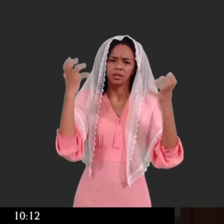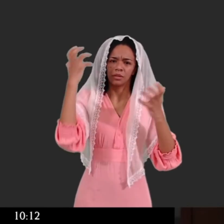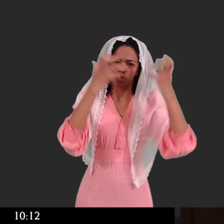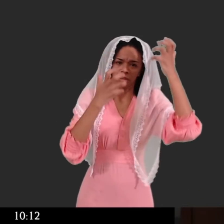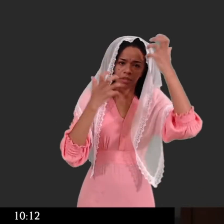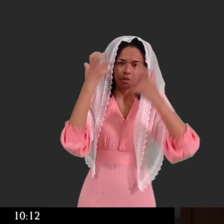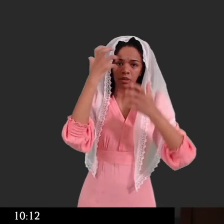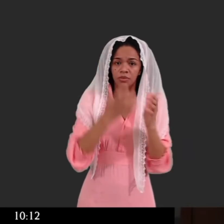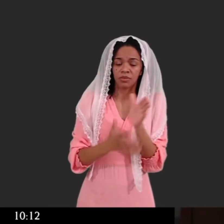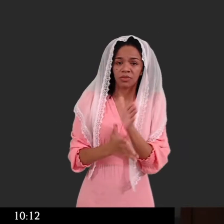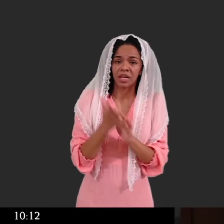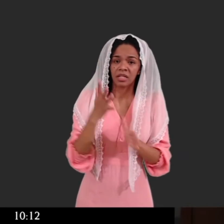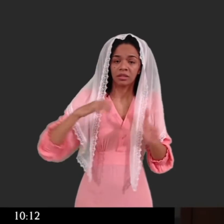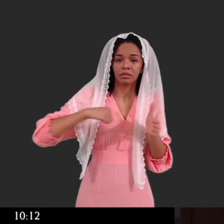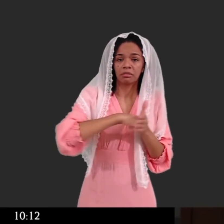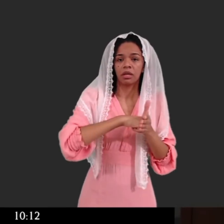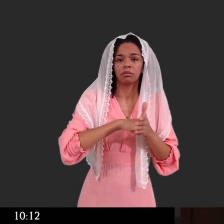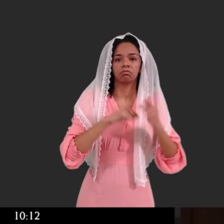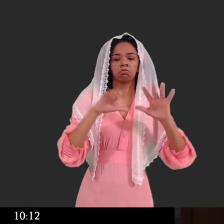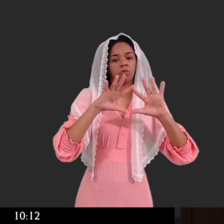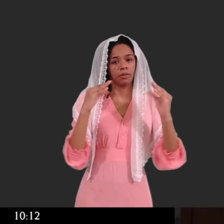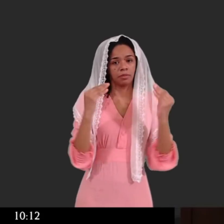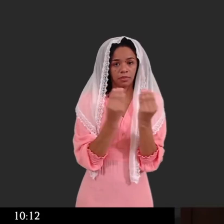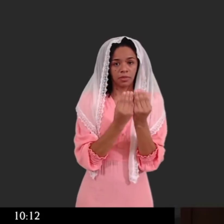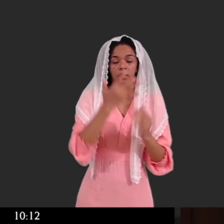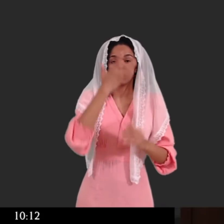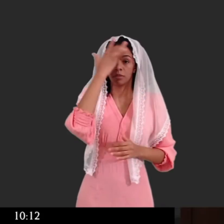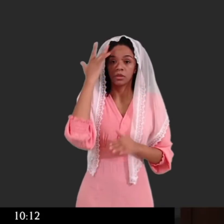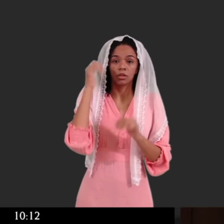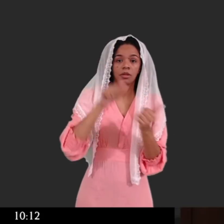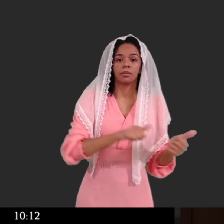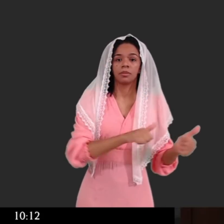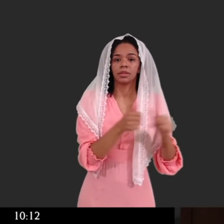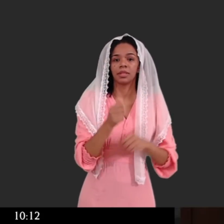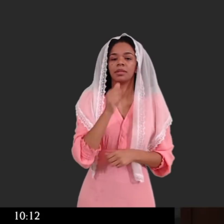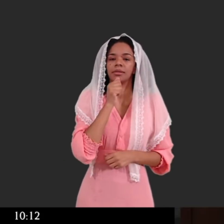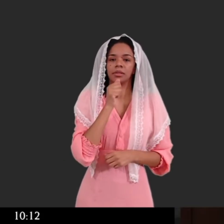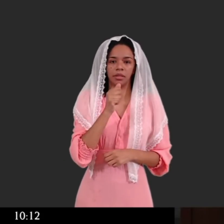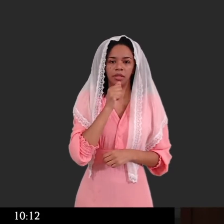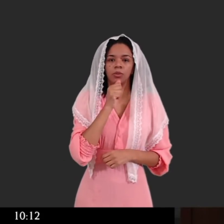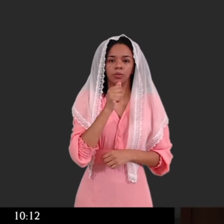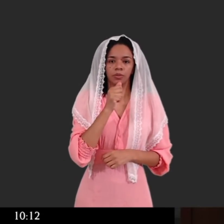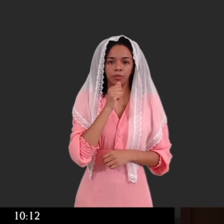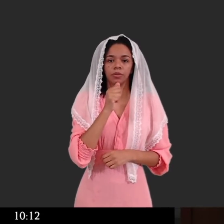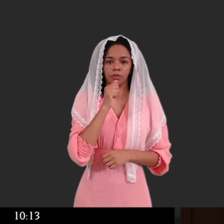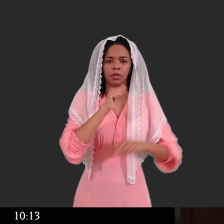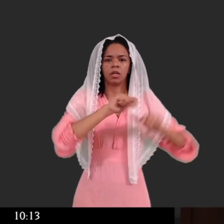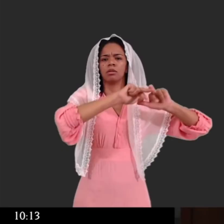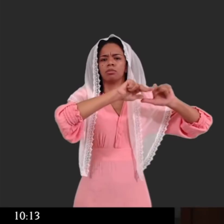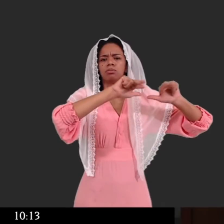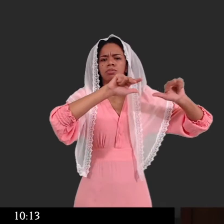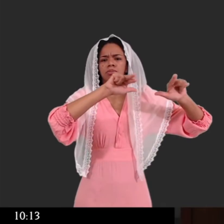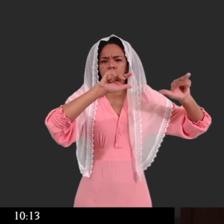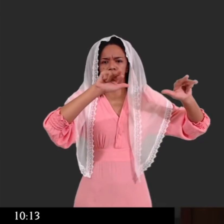causas, viagens, acidentados, famílias, testemunhados também. E muitos outros mais,